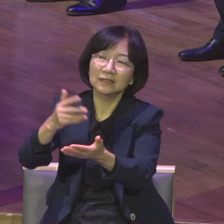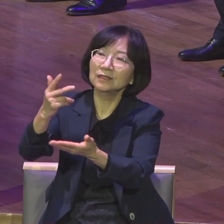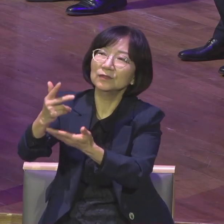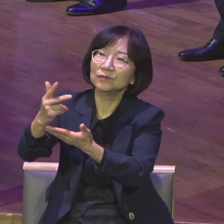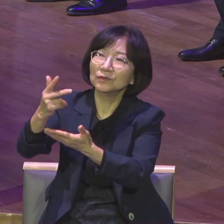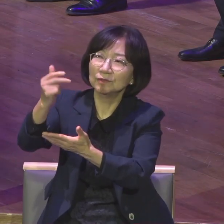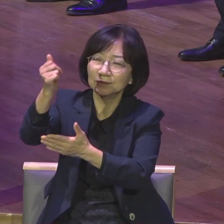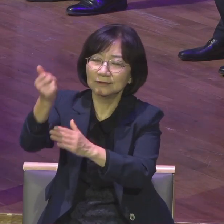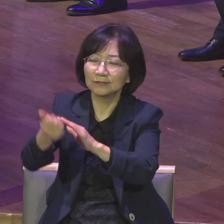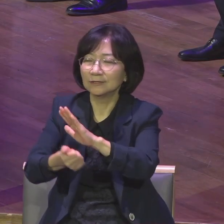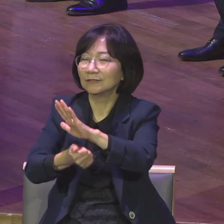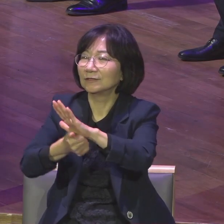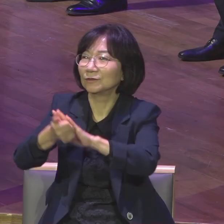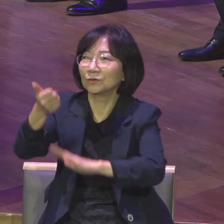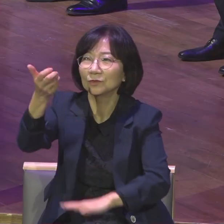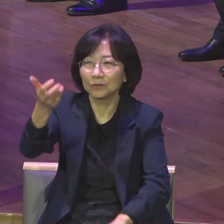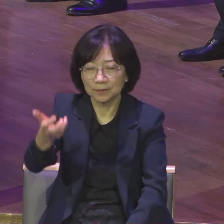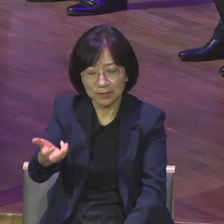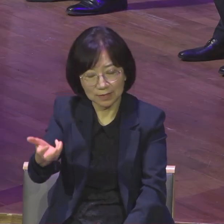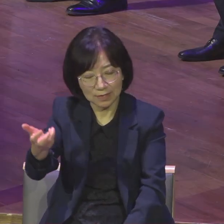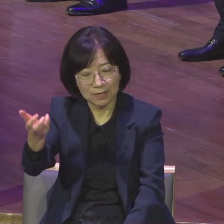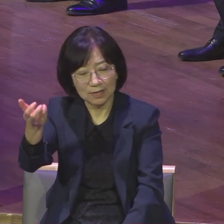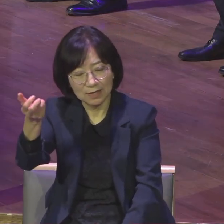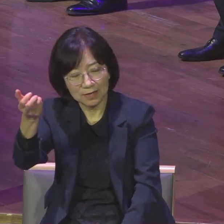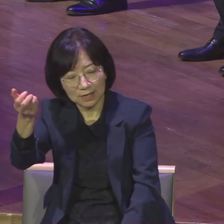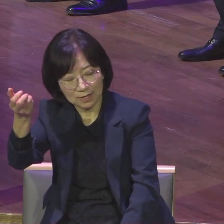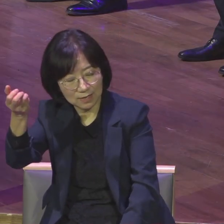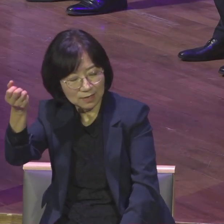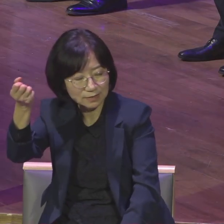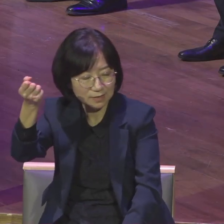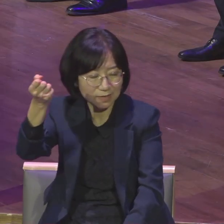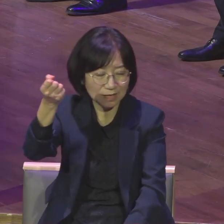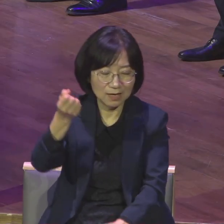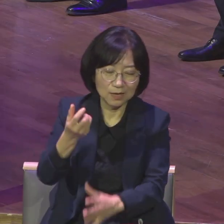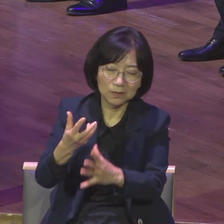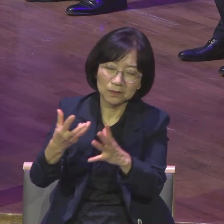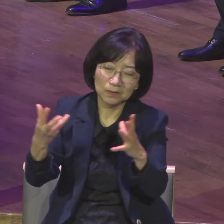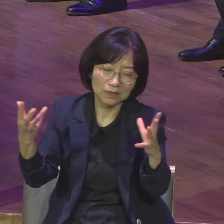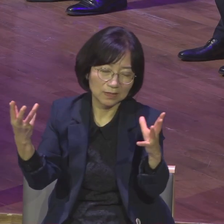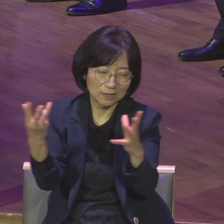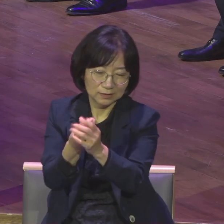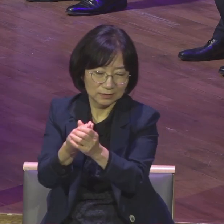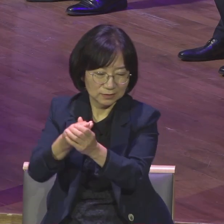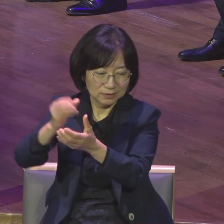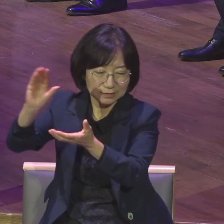끝까지 그를 소망하라.